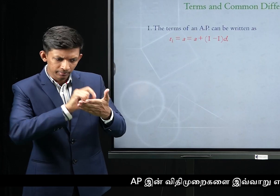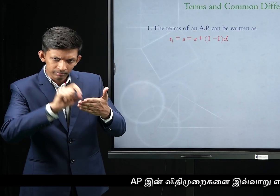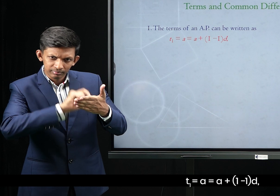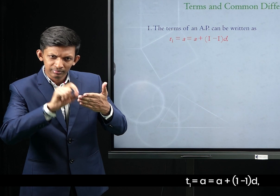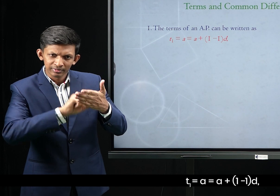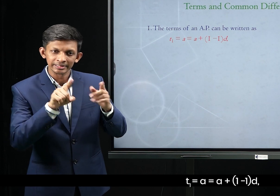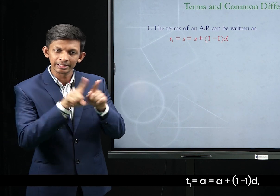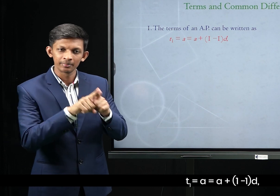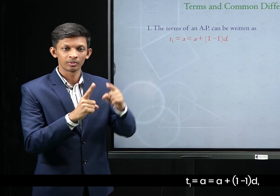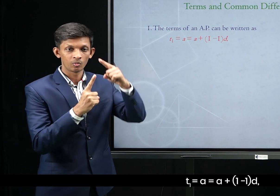எழுதலாம்.